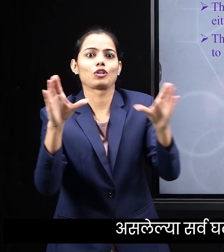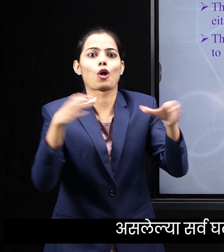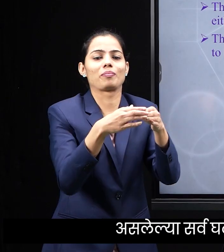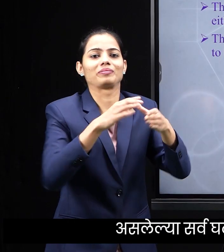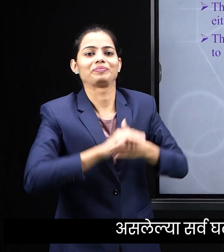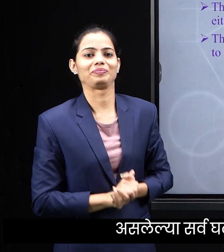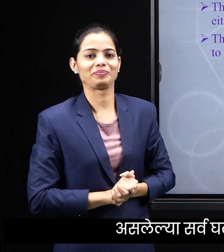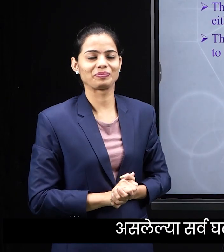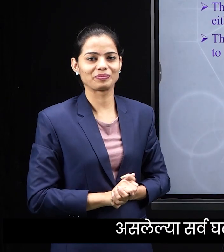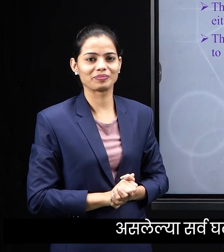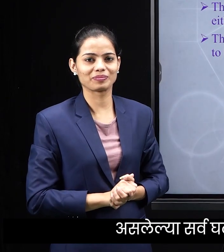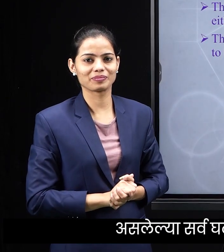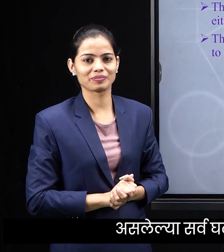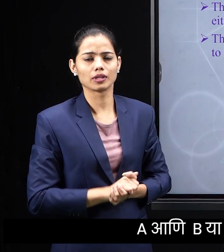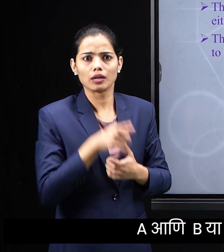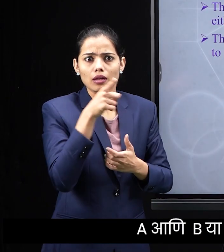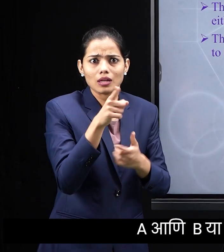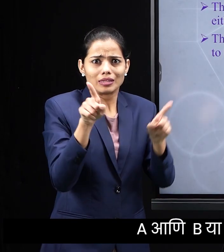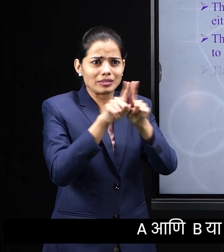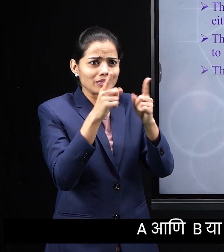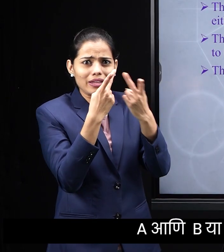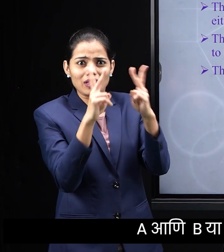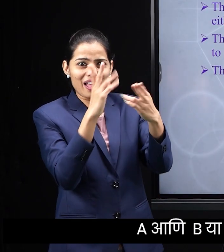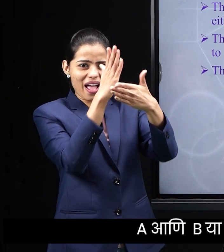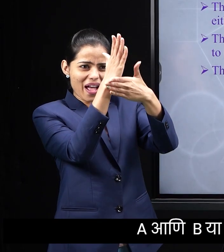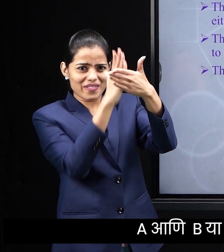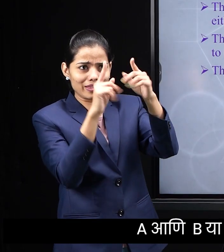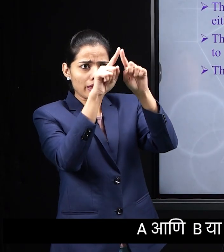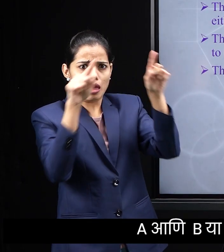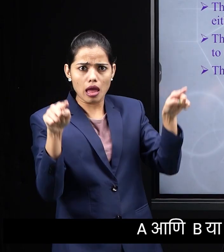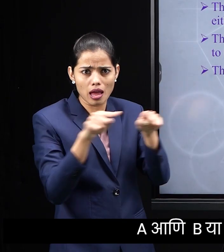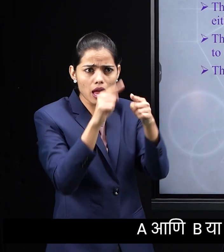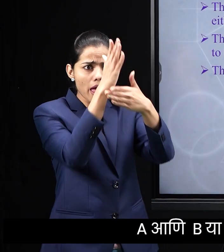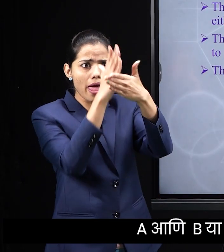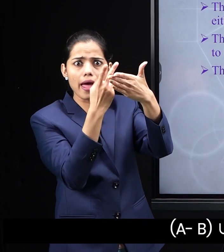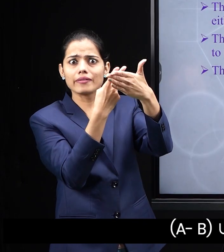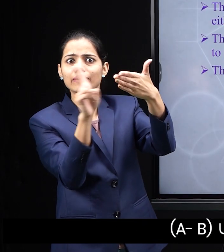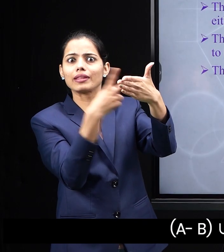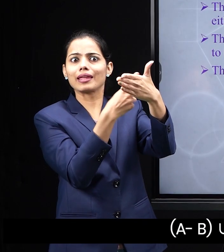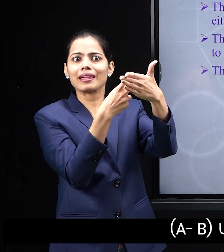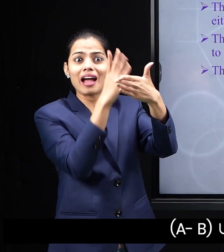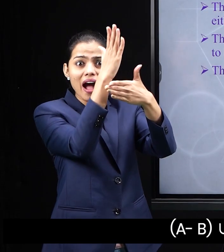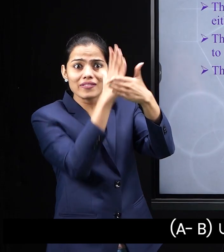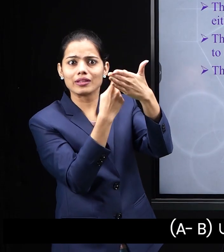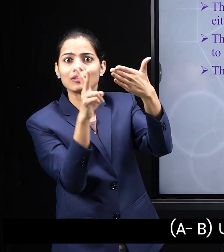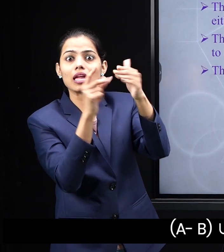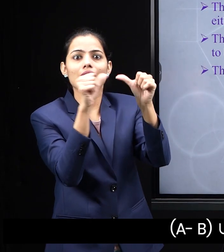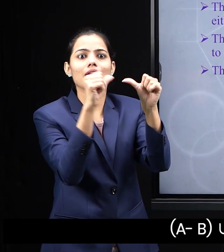B द्वारे दर्शविले जाते. A आणि B या दोन संचाचा समीप फरक म्हणजे संच A minus B युनियन B minus A